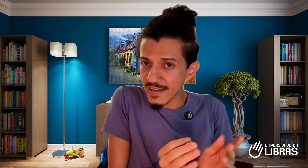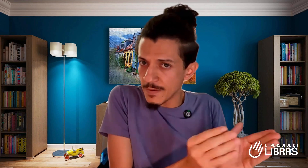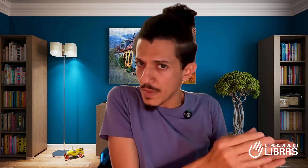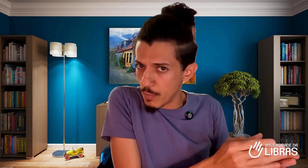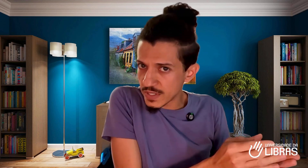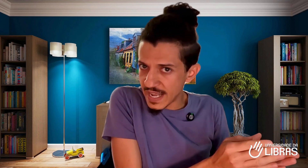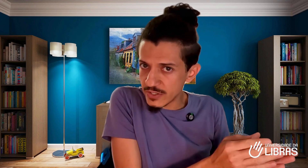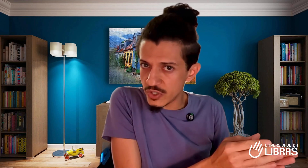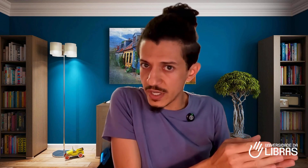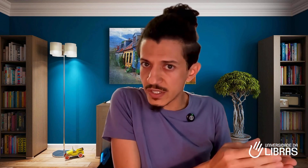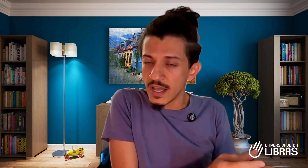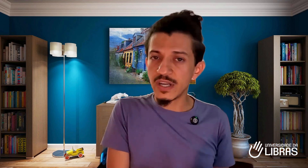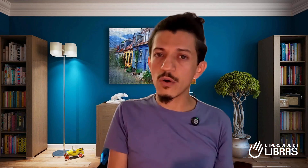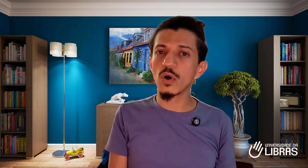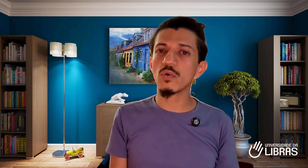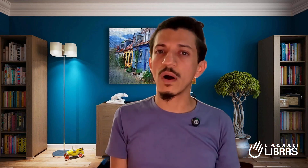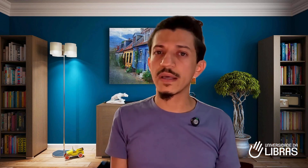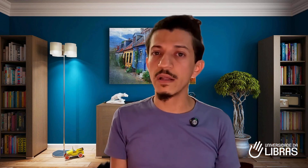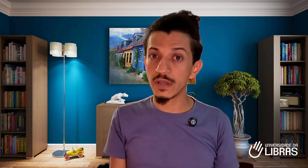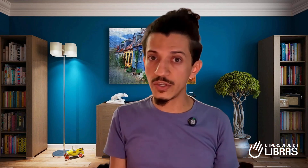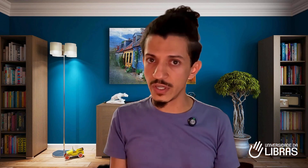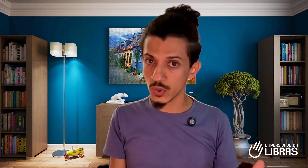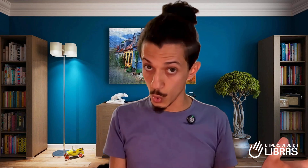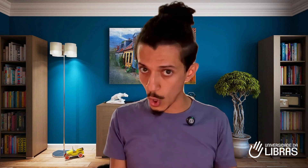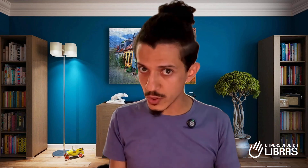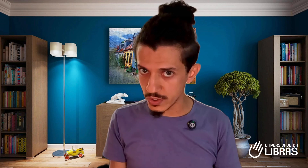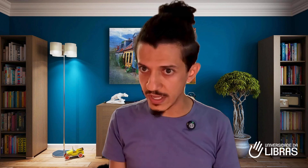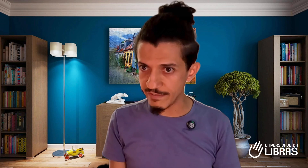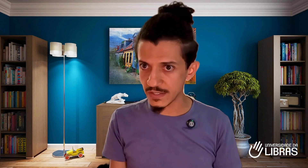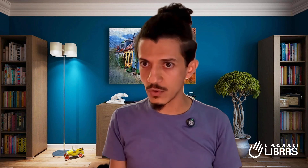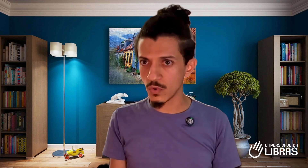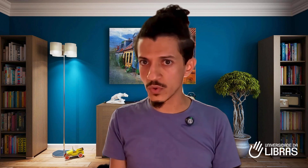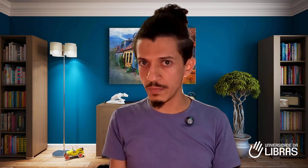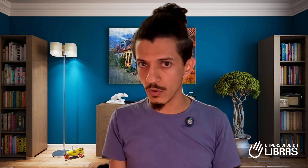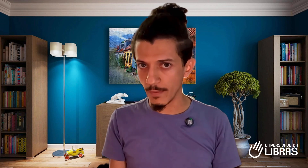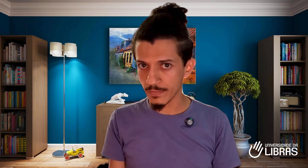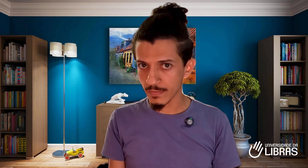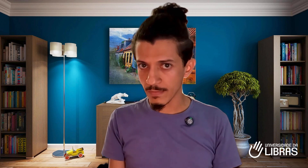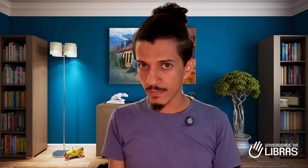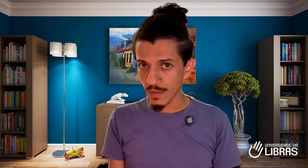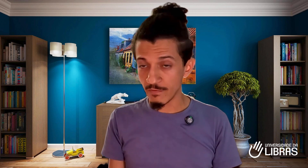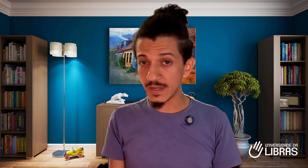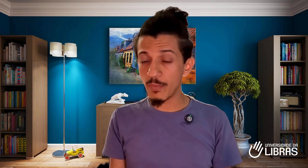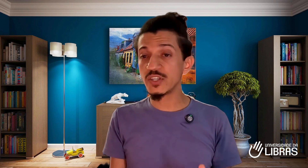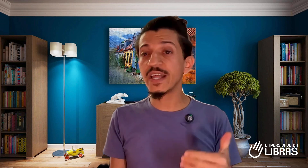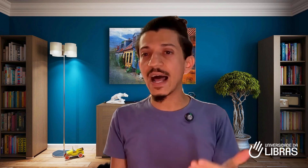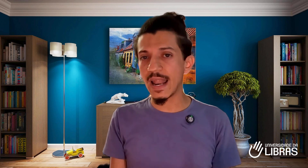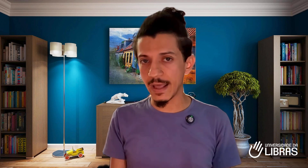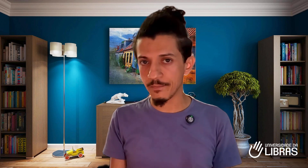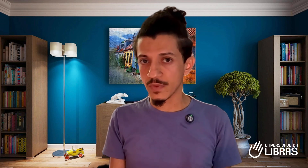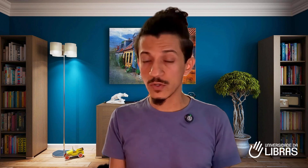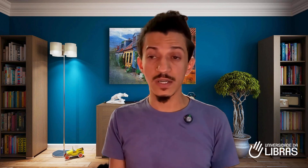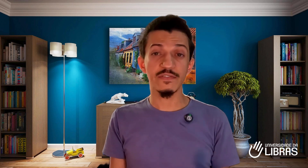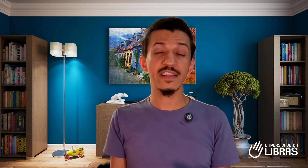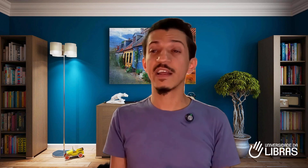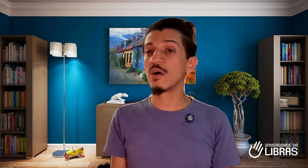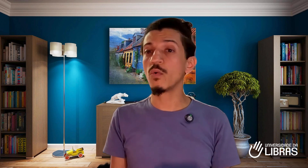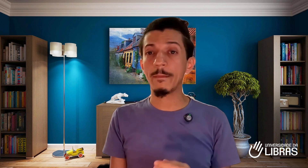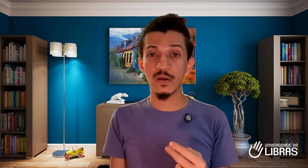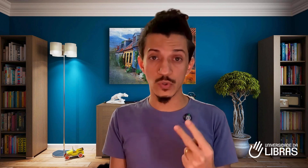por 7 dias, de acordo com aquilo que diz o Código de Defesa do Consumidor. Você pode ir além, só que você vai ter não apenas o